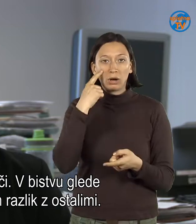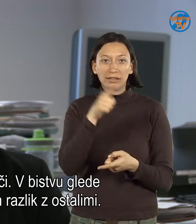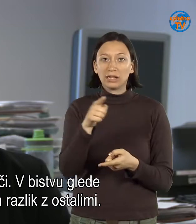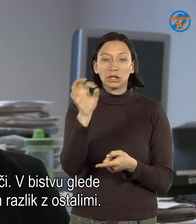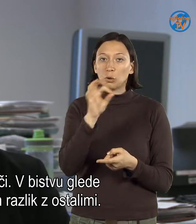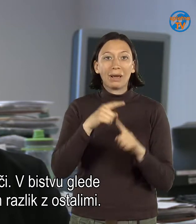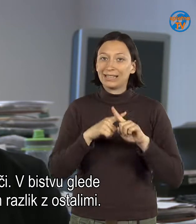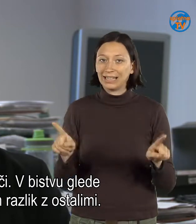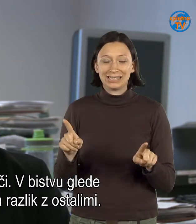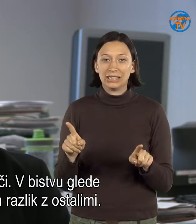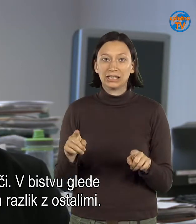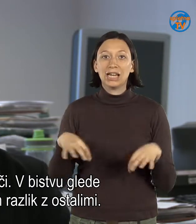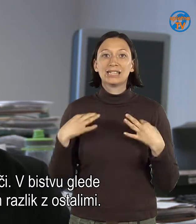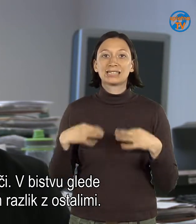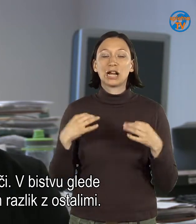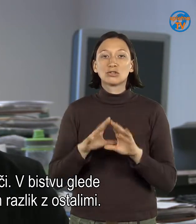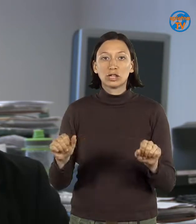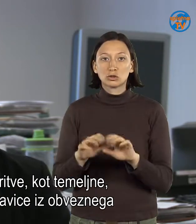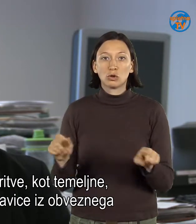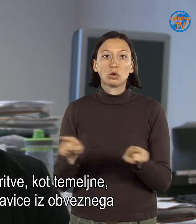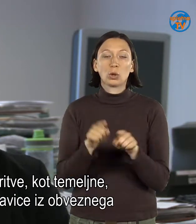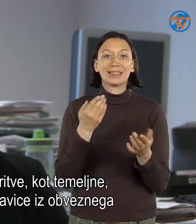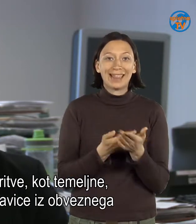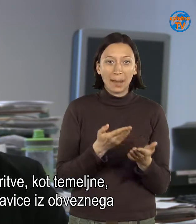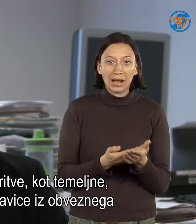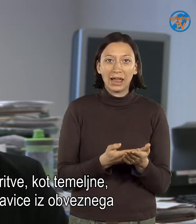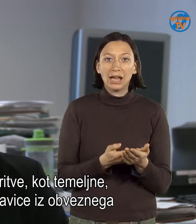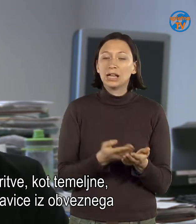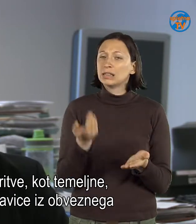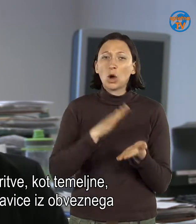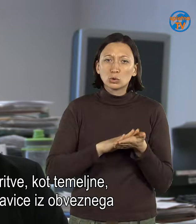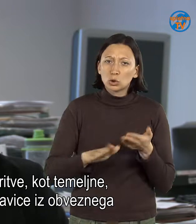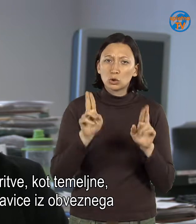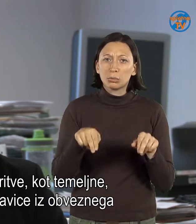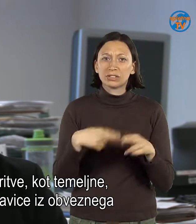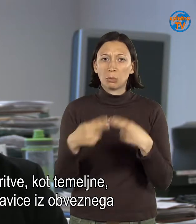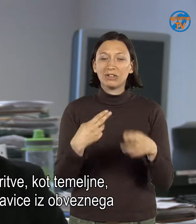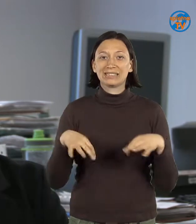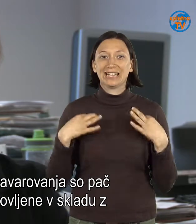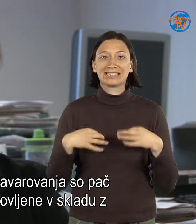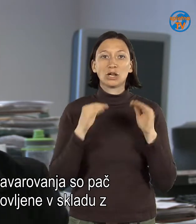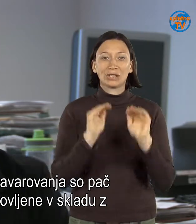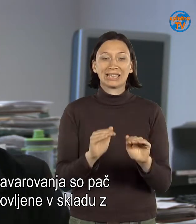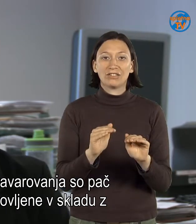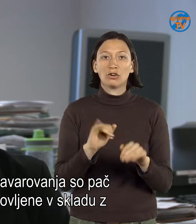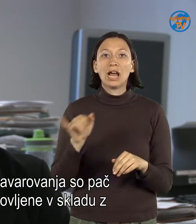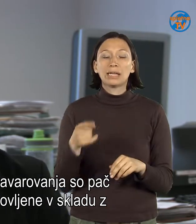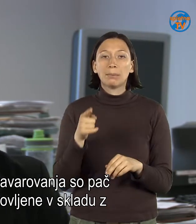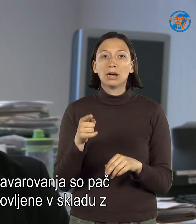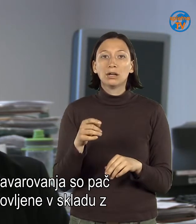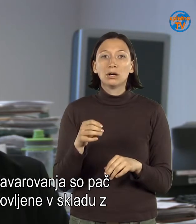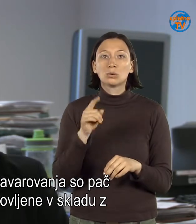glede tega ni nobenih razlik. Zdravstvene storitve kot temeljna, najosnovnejša pravica iz obveznega zdravstvenega zavarovanja